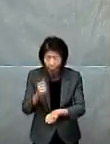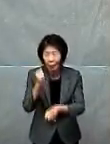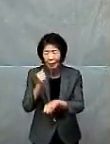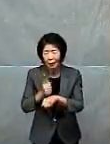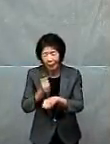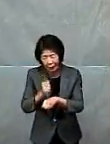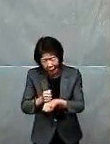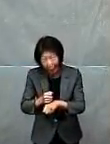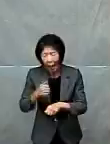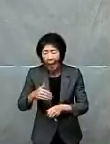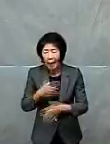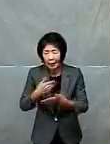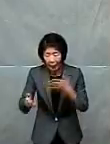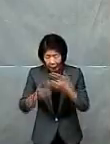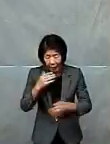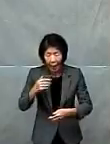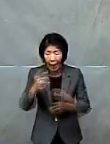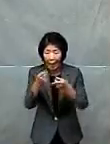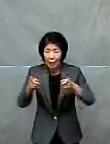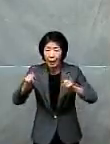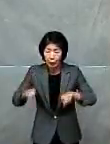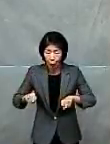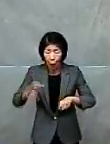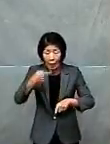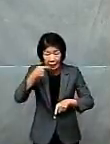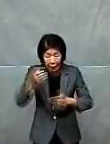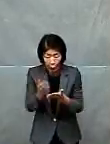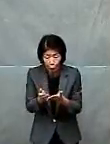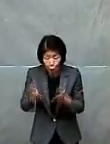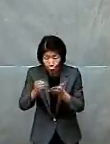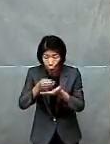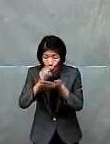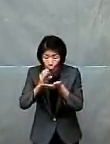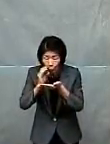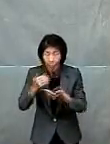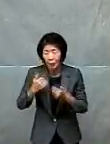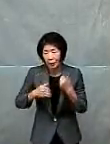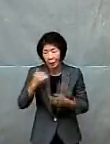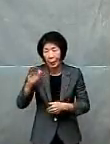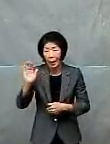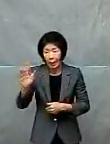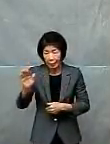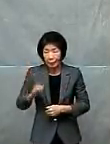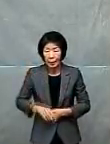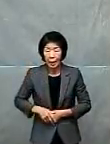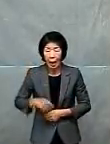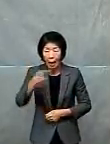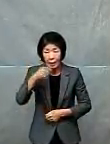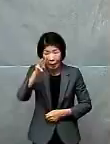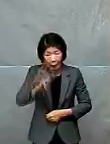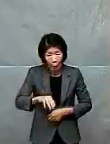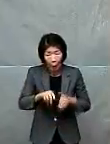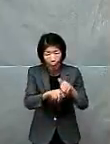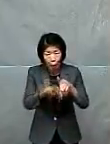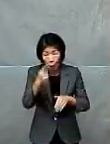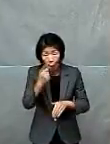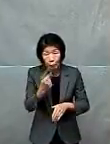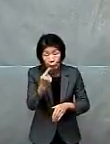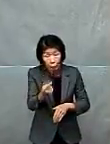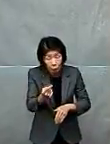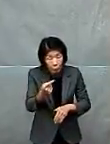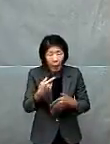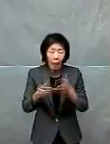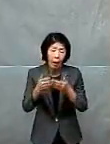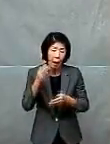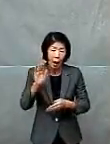ックな体験イベントで鮭汁なども楽しめます。鮭川村に私もちょっと行ったことあるんです